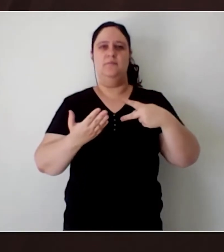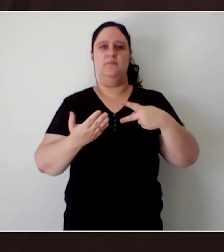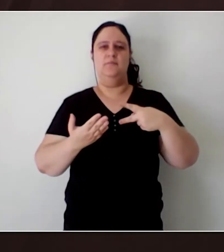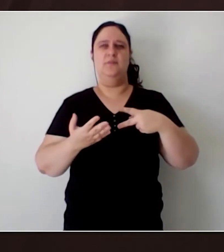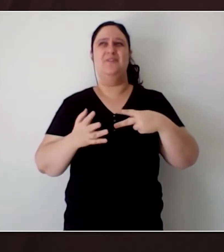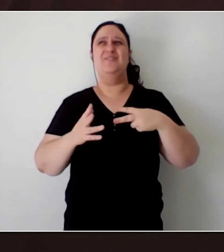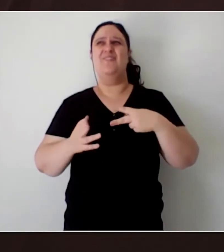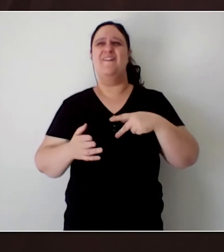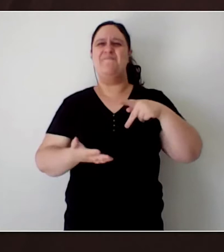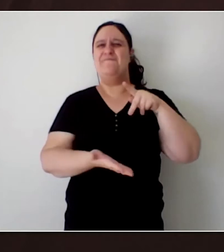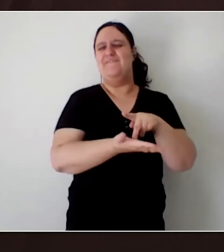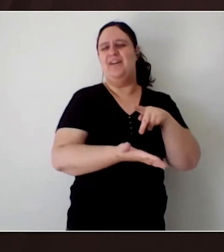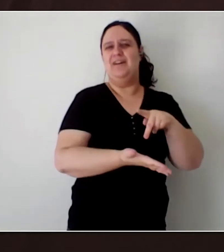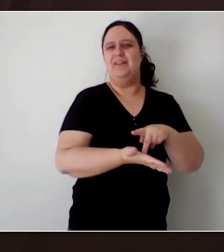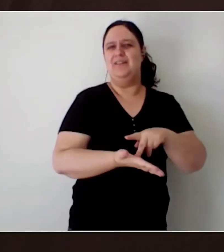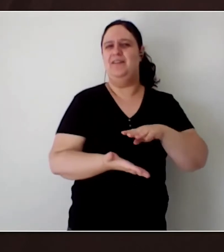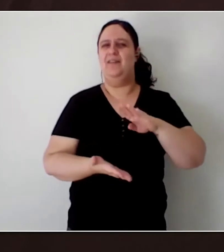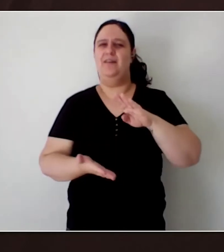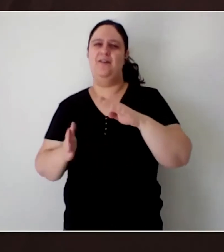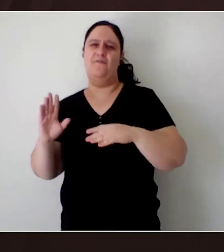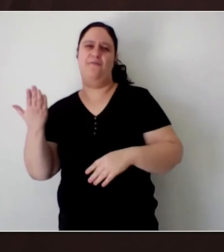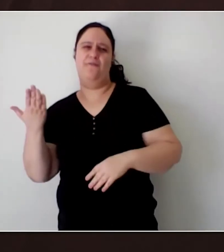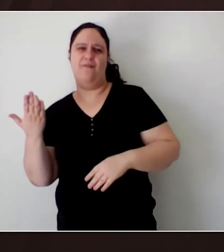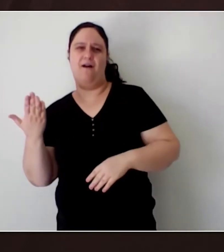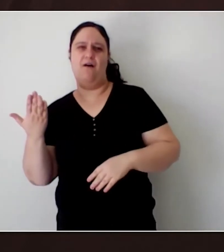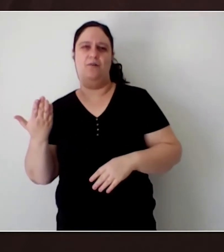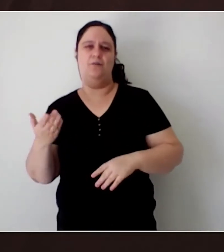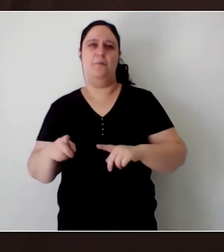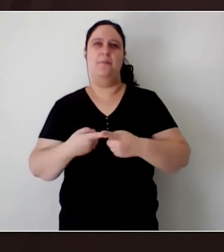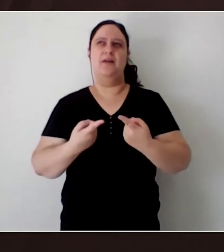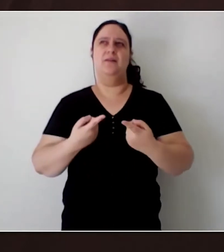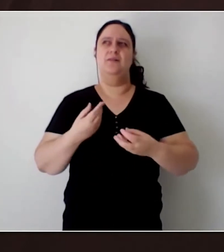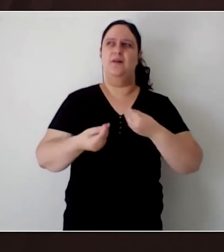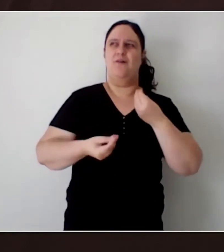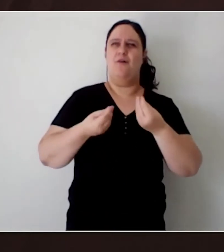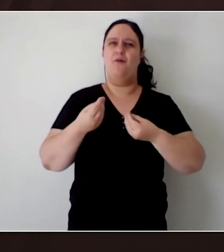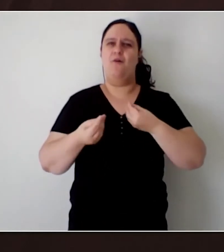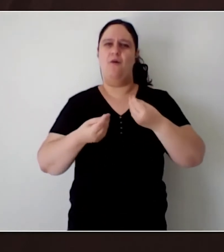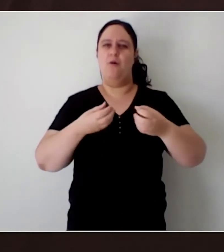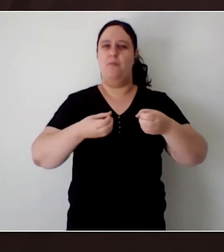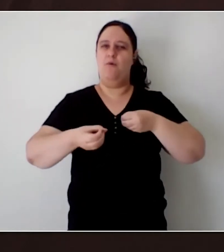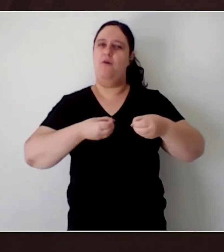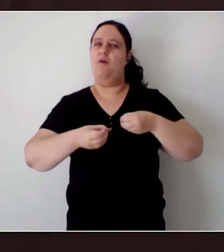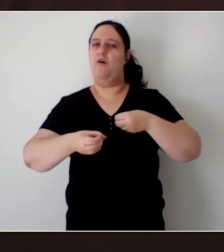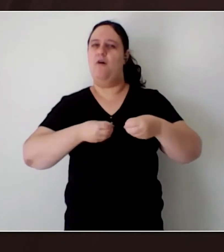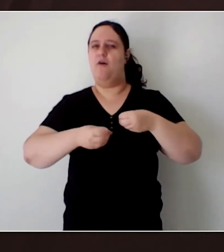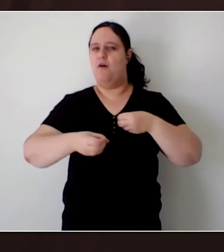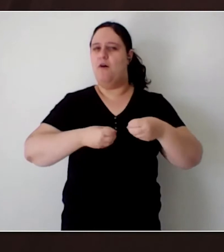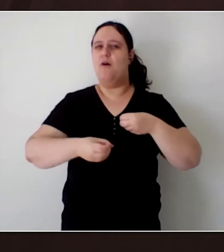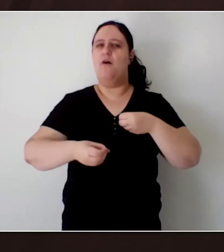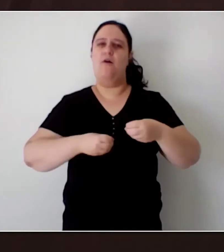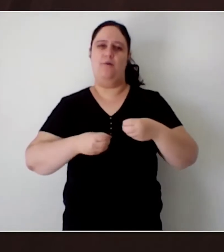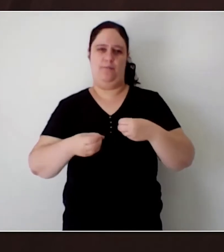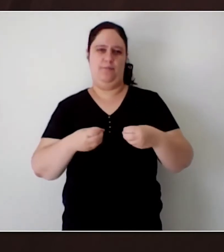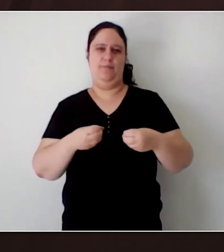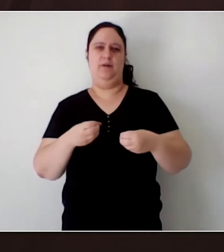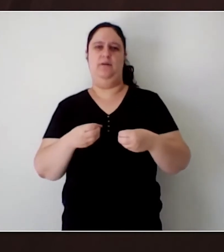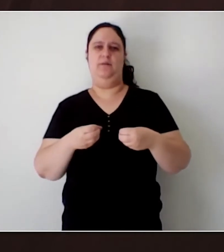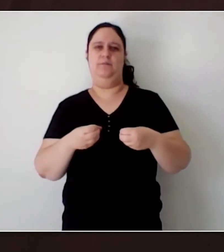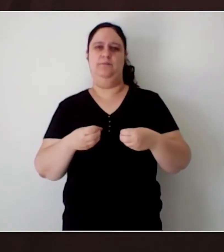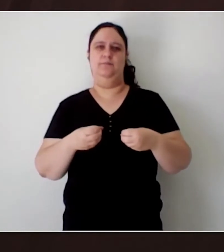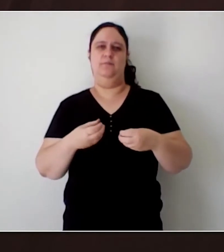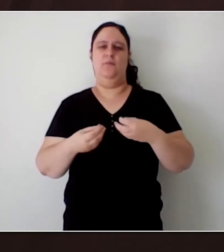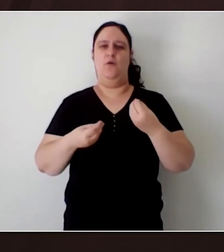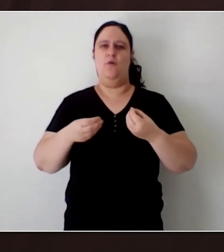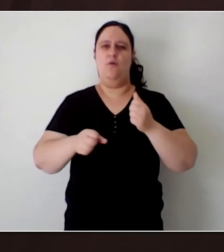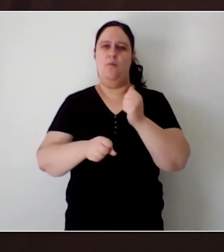de que tipo de fruto vou dar, que tipo de obra estou fazendo na igreja, que tipo de material, com que tipo de material estou edificando a